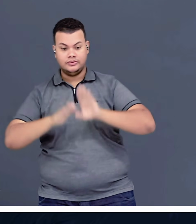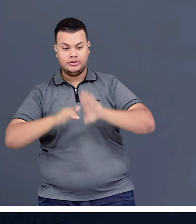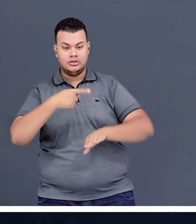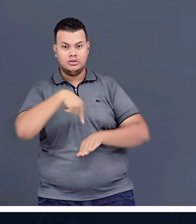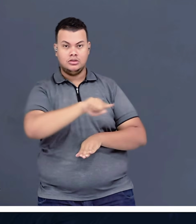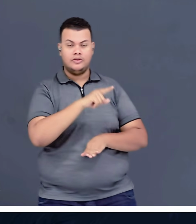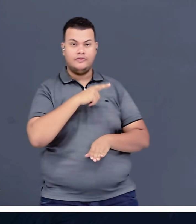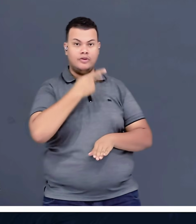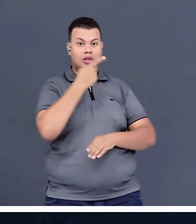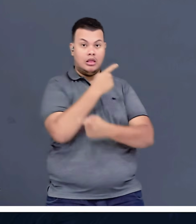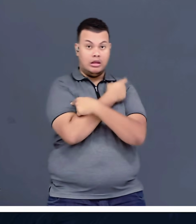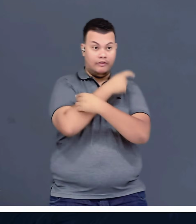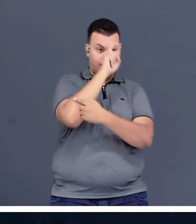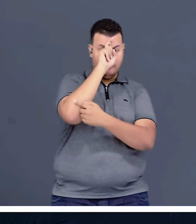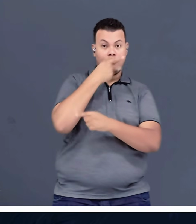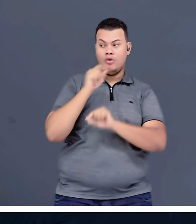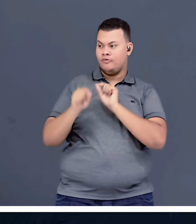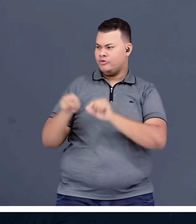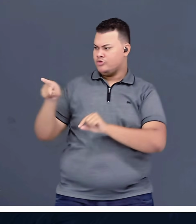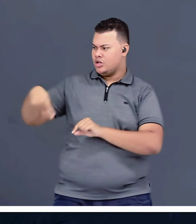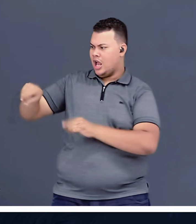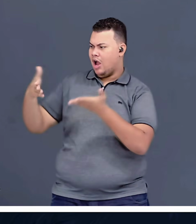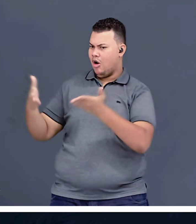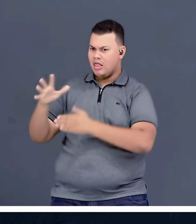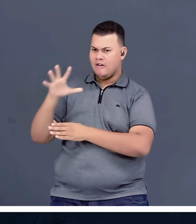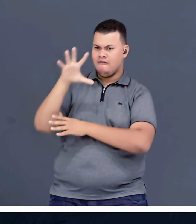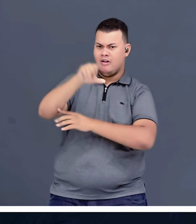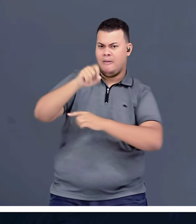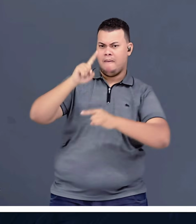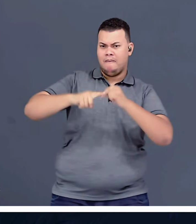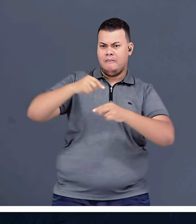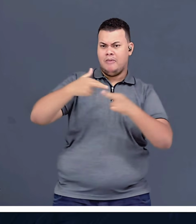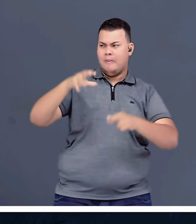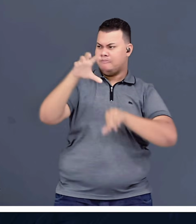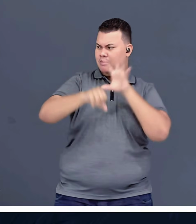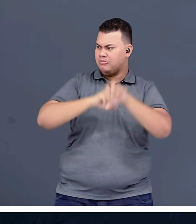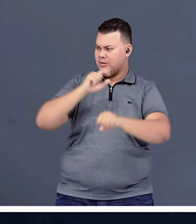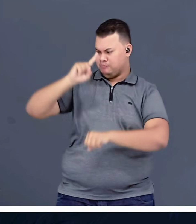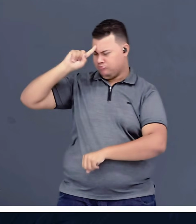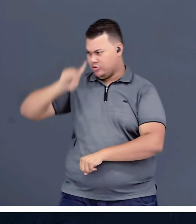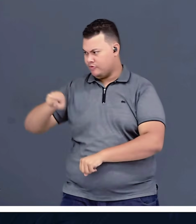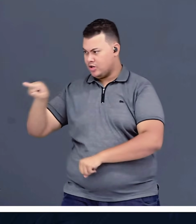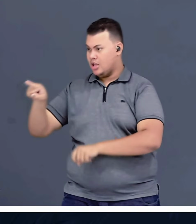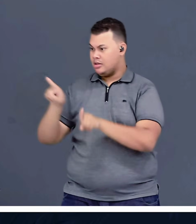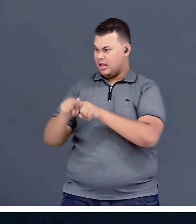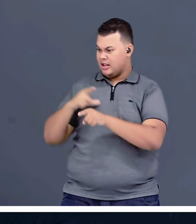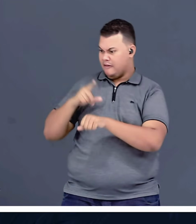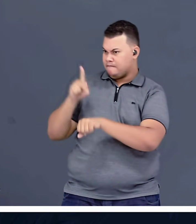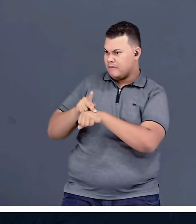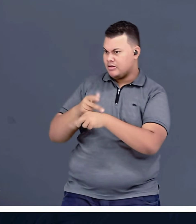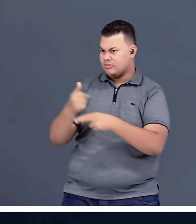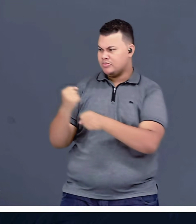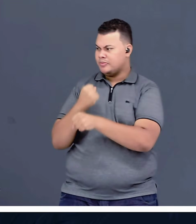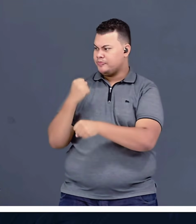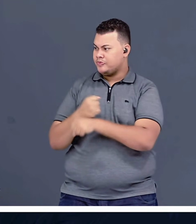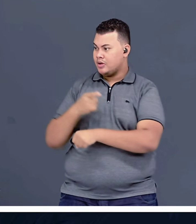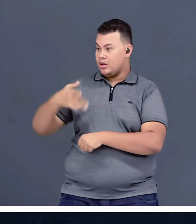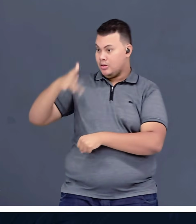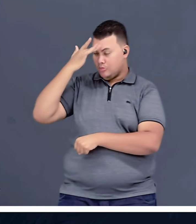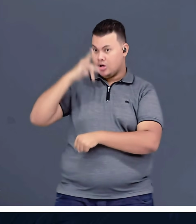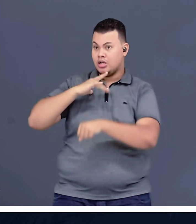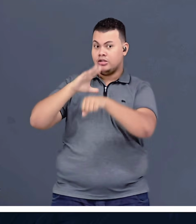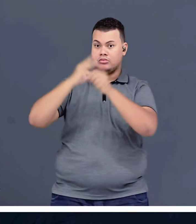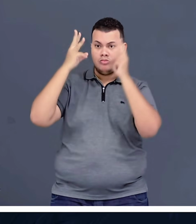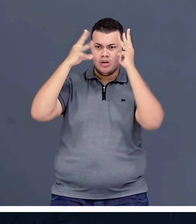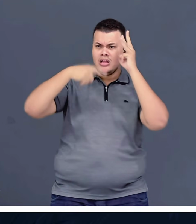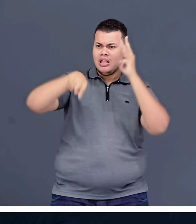disse: agora vocês vão colher a palha e vai ter que produzir a mesma quantidade de tijolos, chega para Moisés e diz: ó, deixa dessa ideia de sair do Egito, a gente